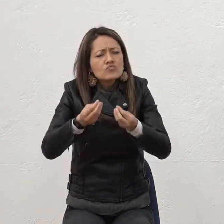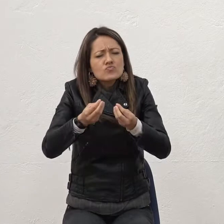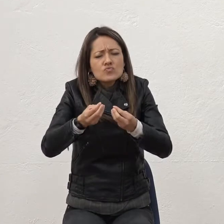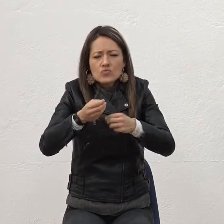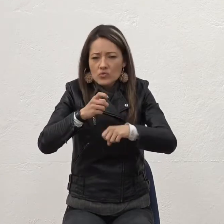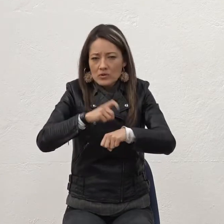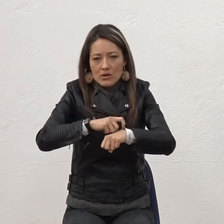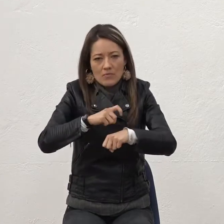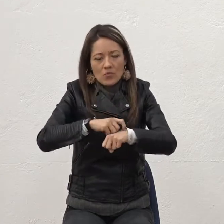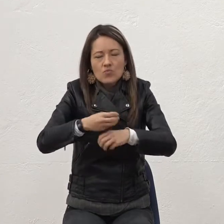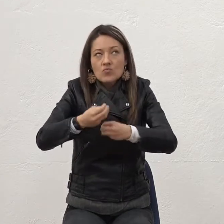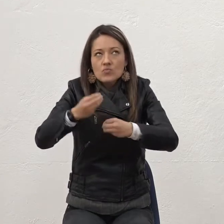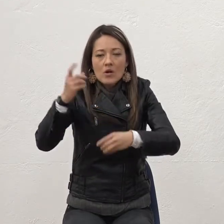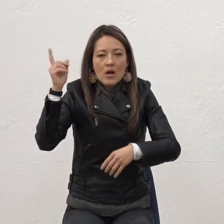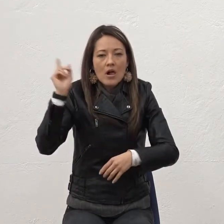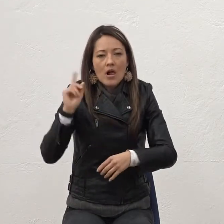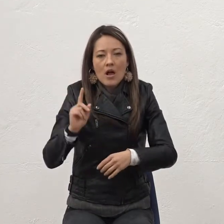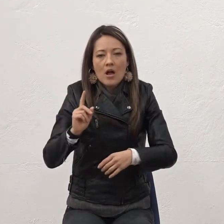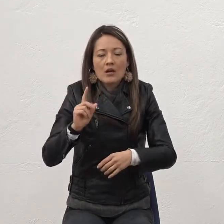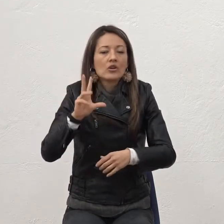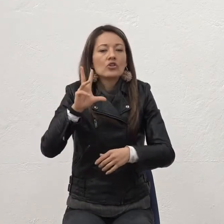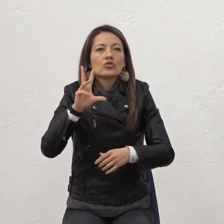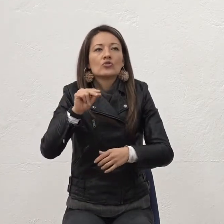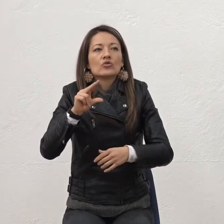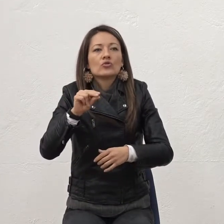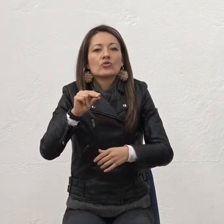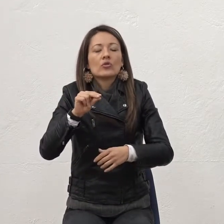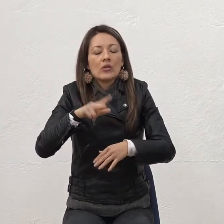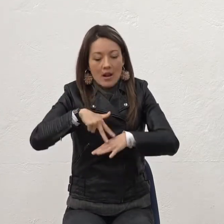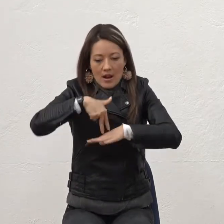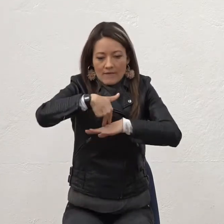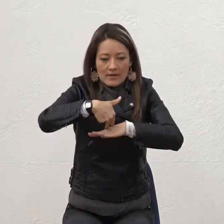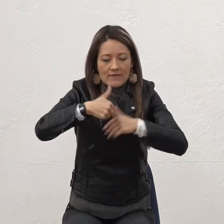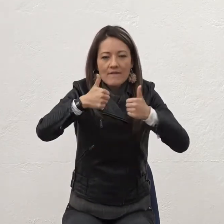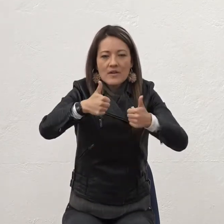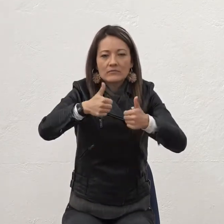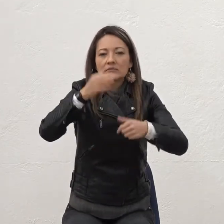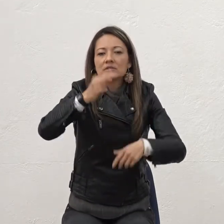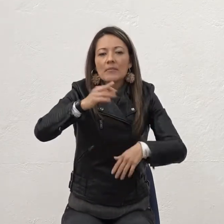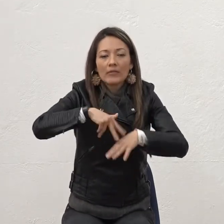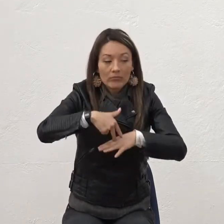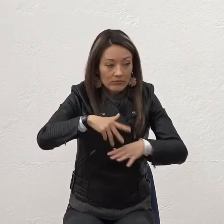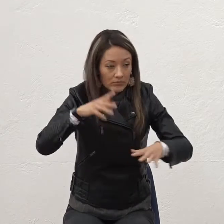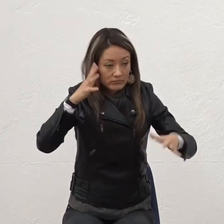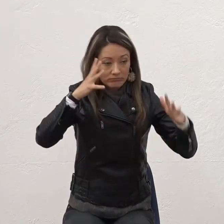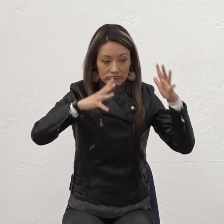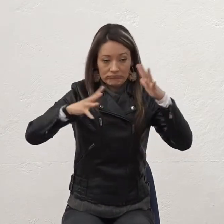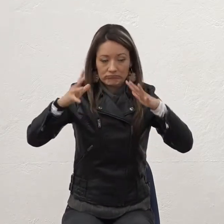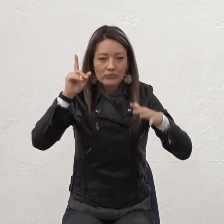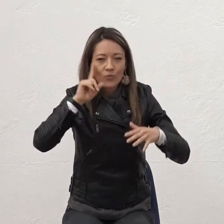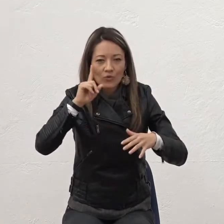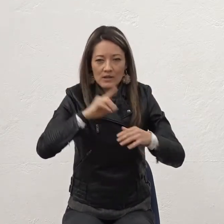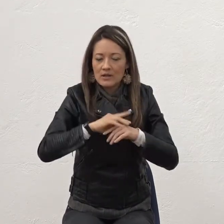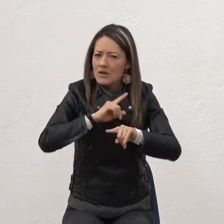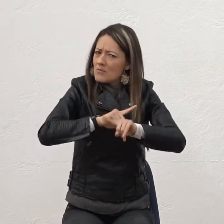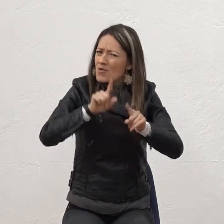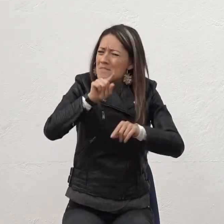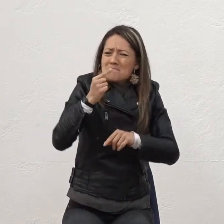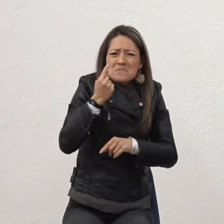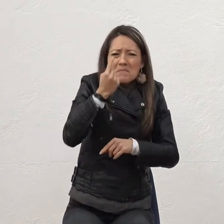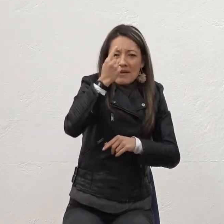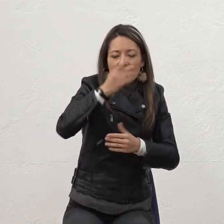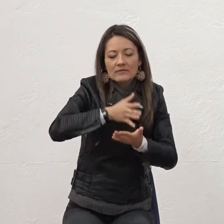tiempo, muchos años, no se levantaba en sano juicio. Nos fuimos al parque a compartir. Y ahí comenzó